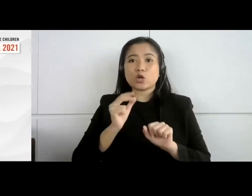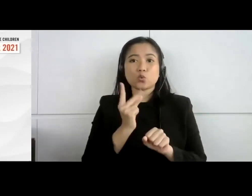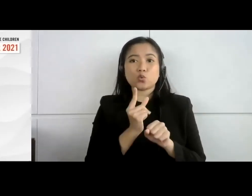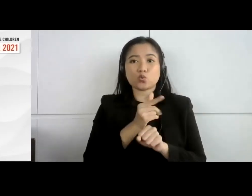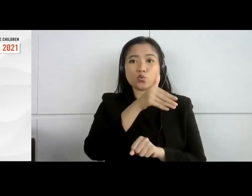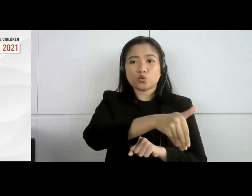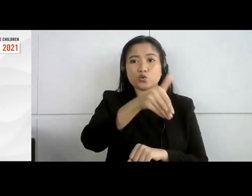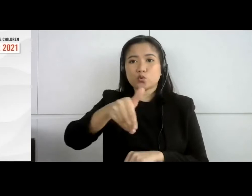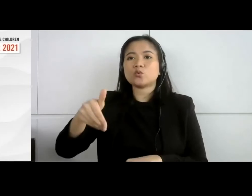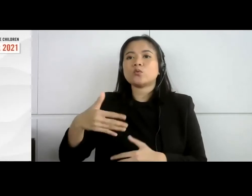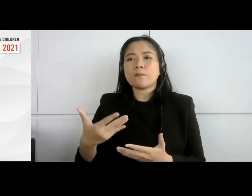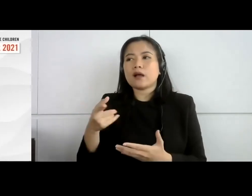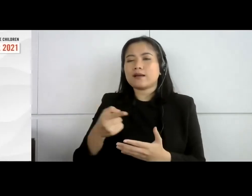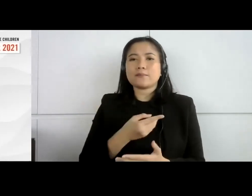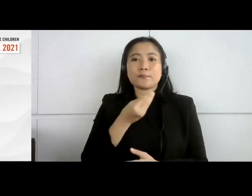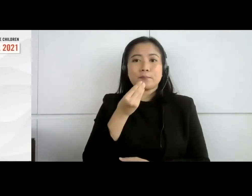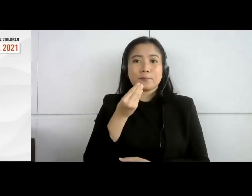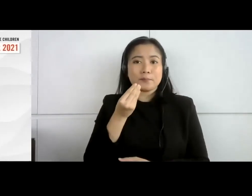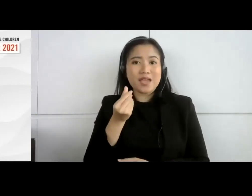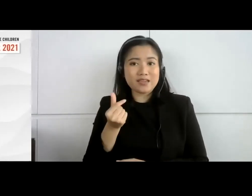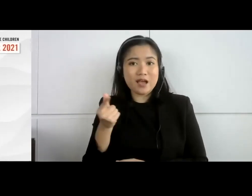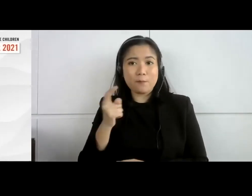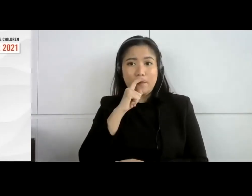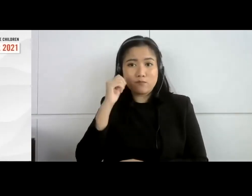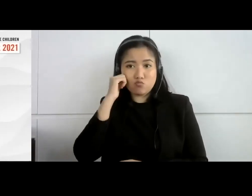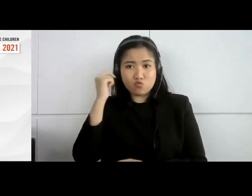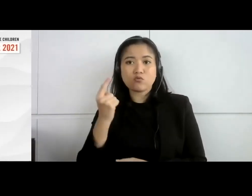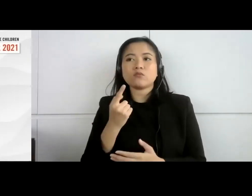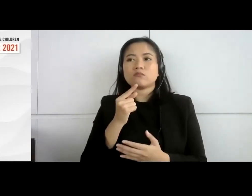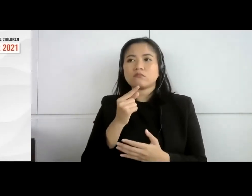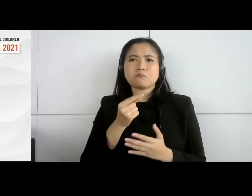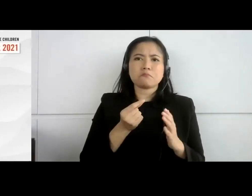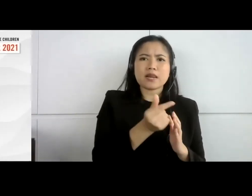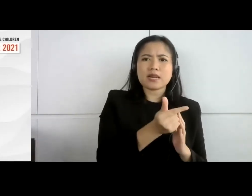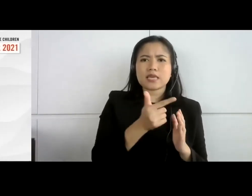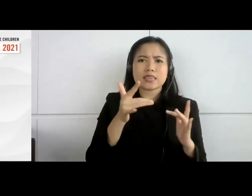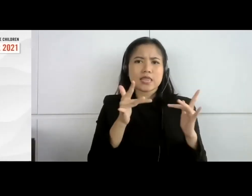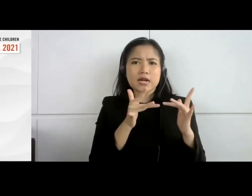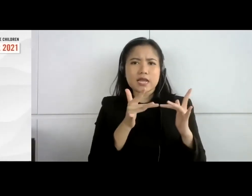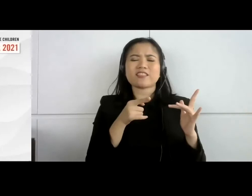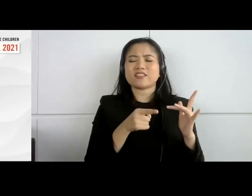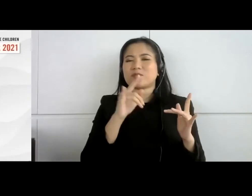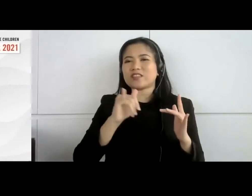juga dapat minimalisir biaya yang dikeluarkan orang tua peserta didik untuk membeli kartu internet.